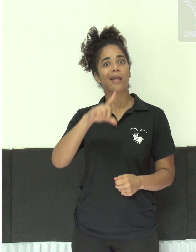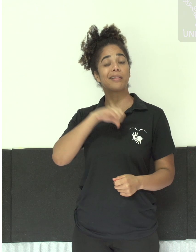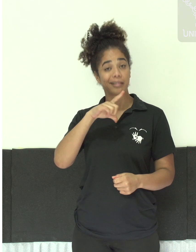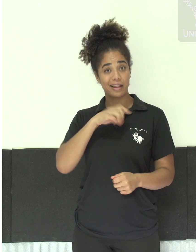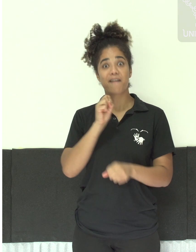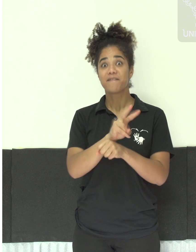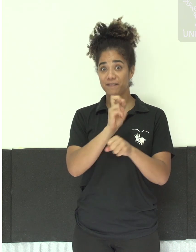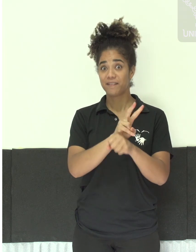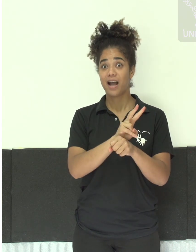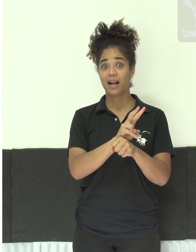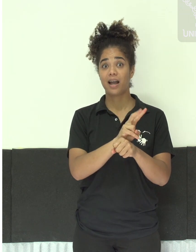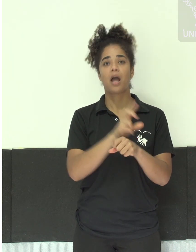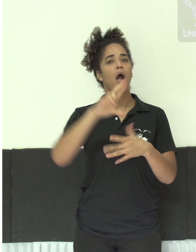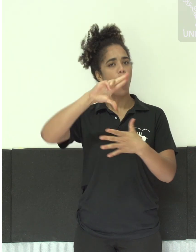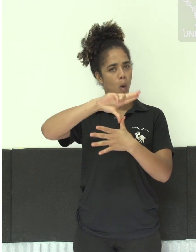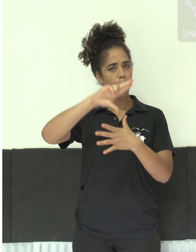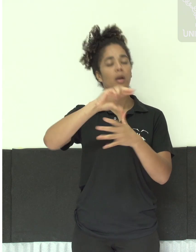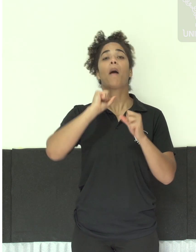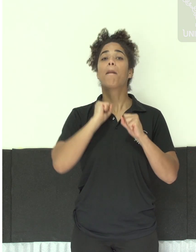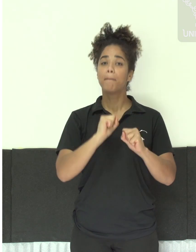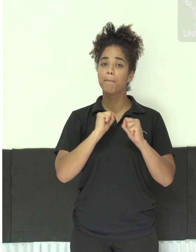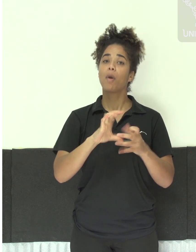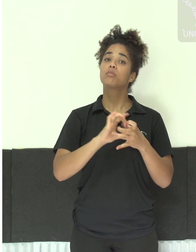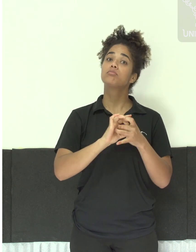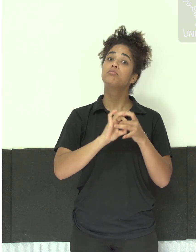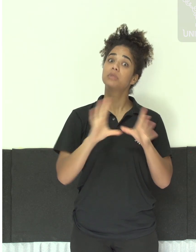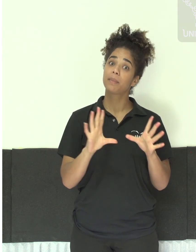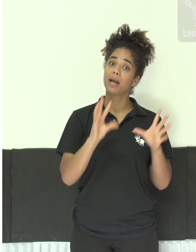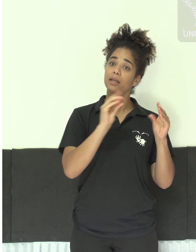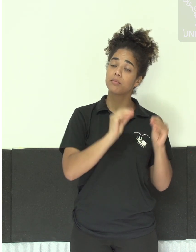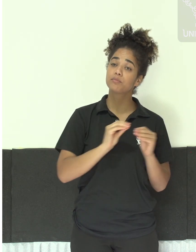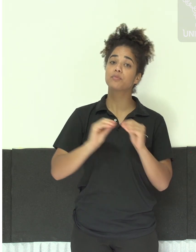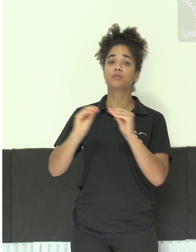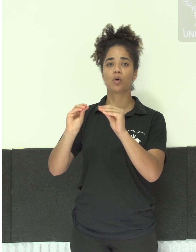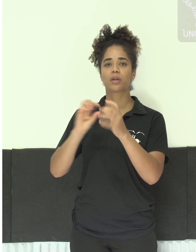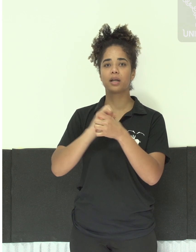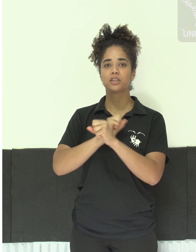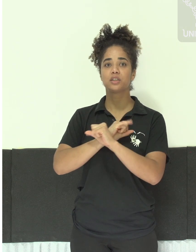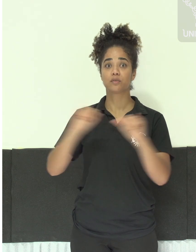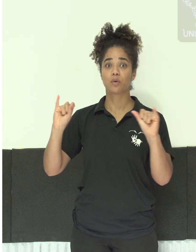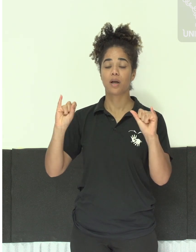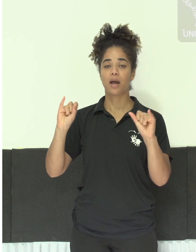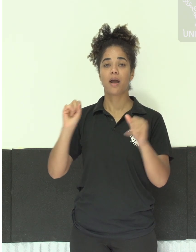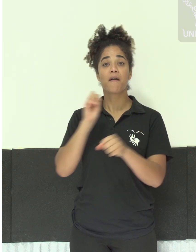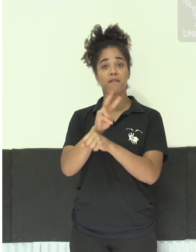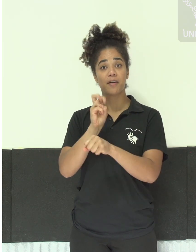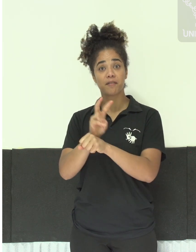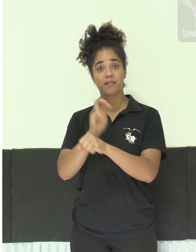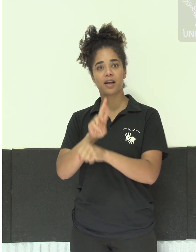a UNILA poderá ofertar essas vagas em processo seletivo de vagas remanescentes,